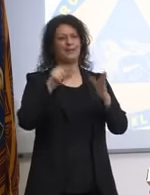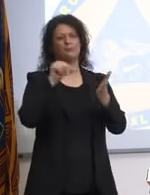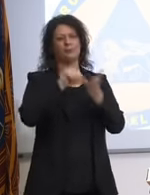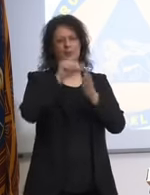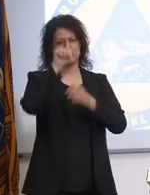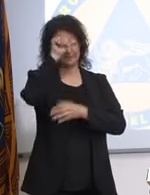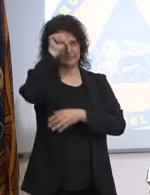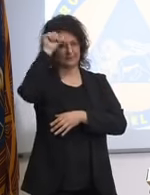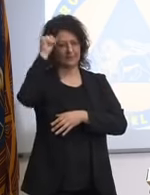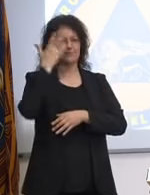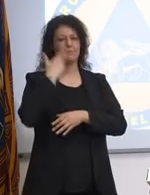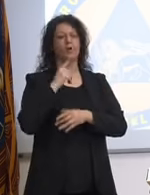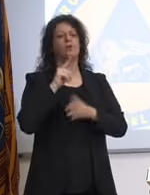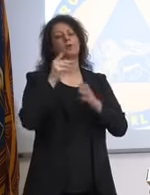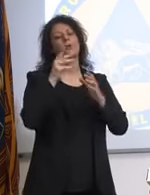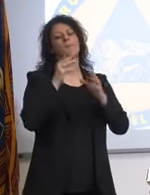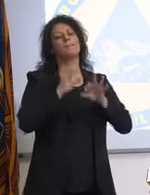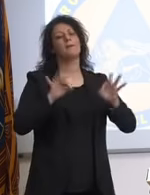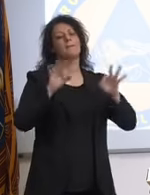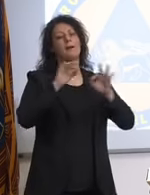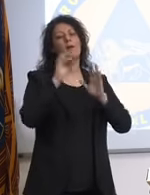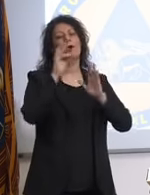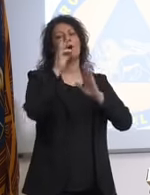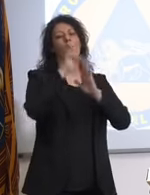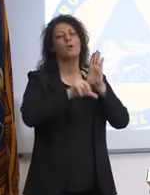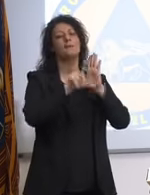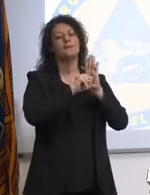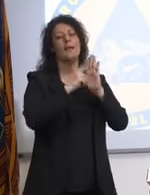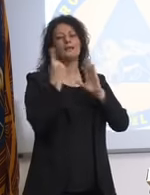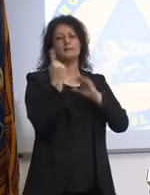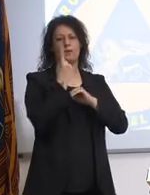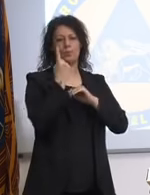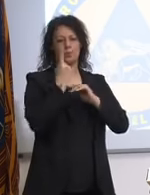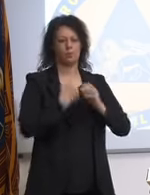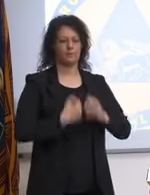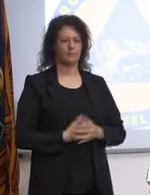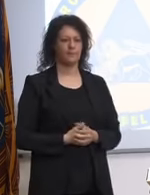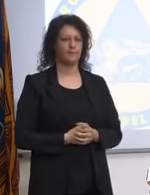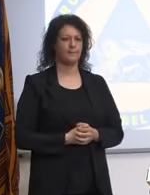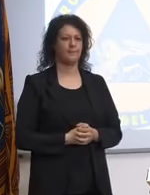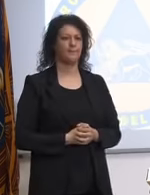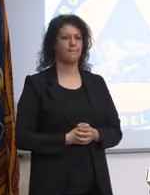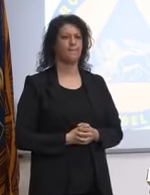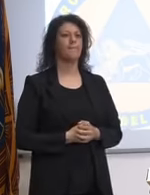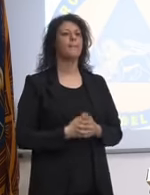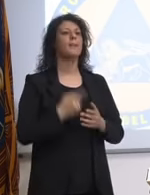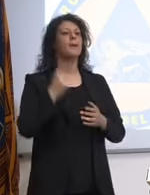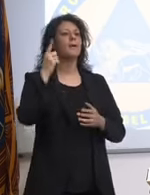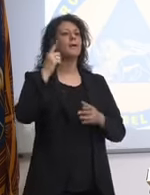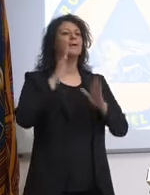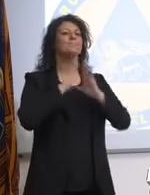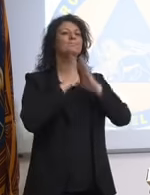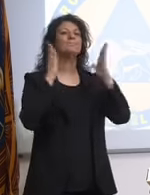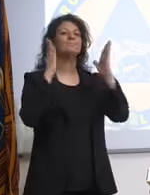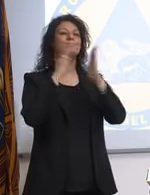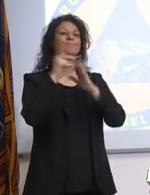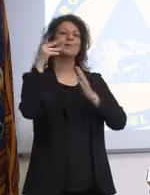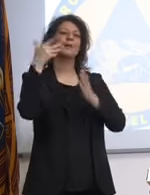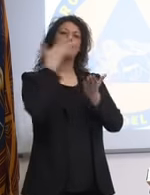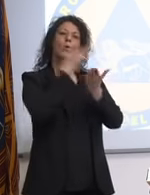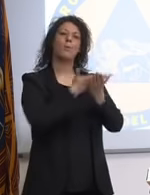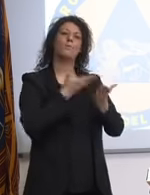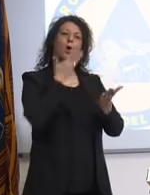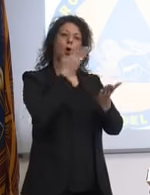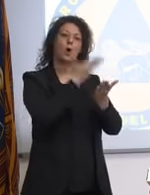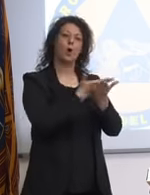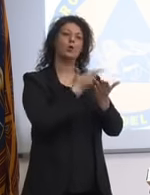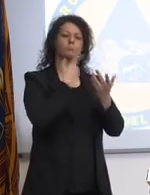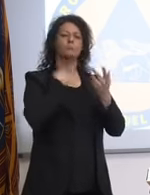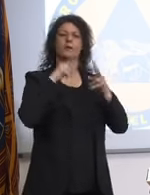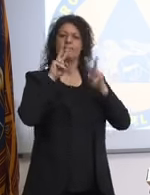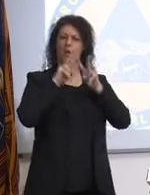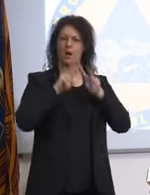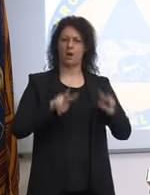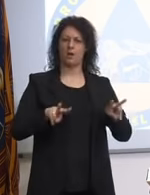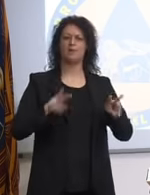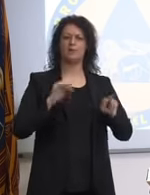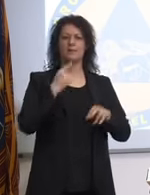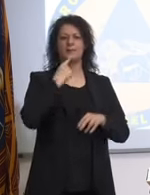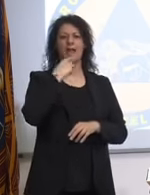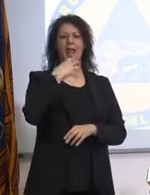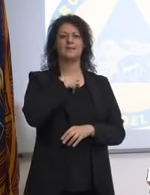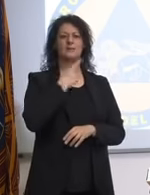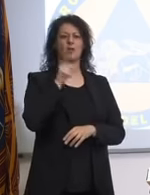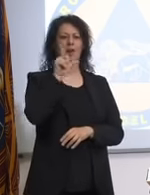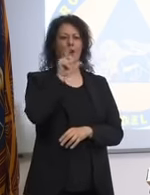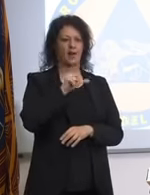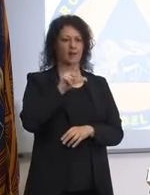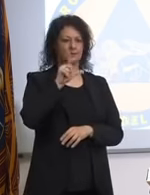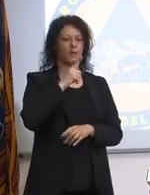E sono state valutate le proposte delle diocesi, le sta seguendo l'assessore Lanzarì, e sono state valutate anche